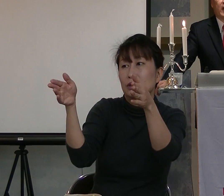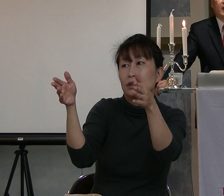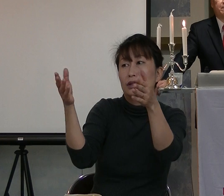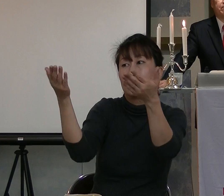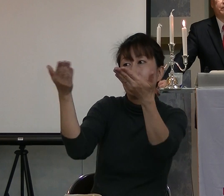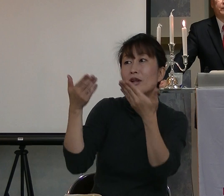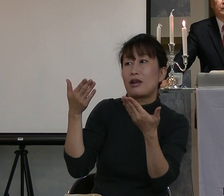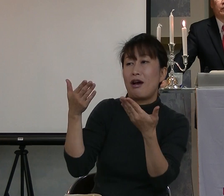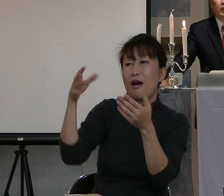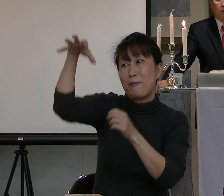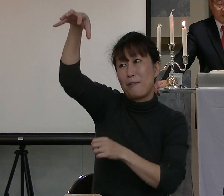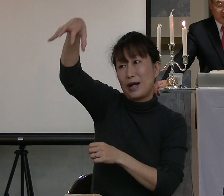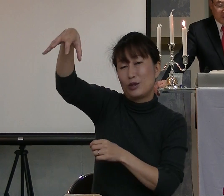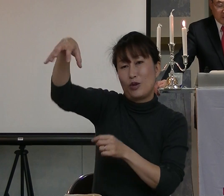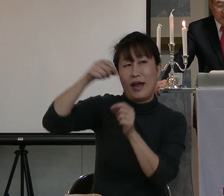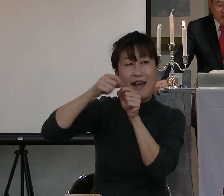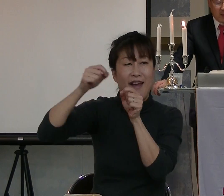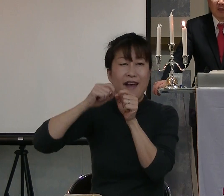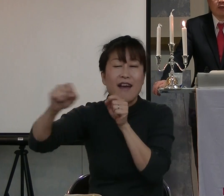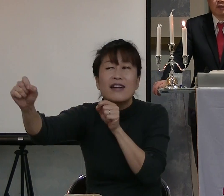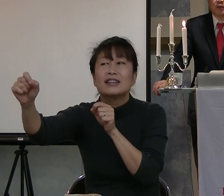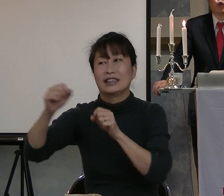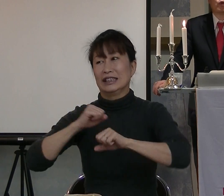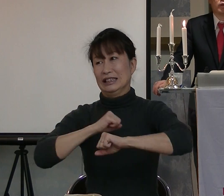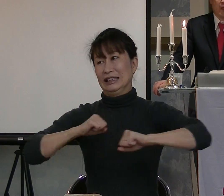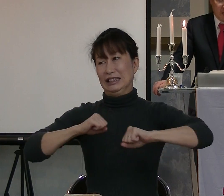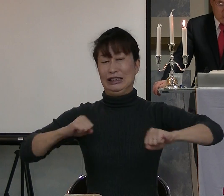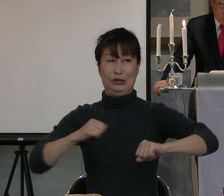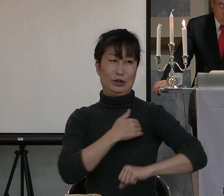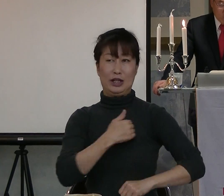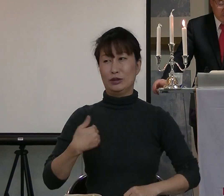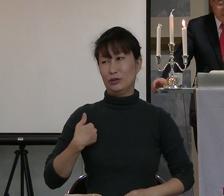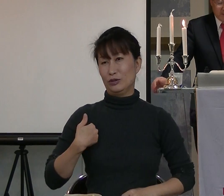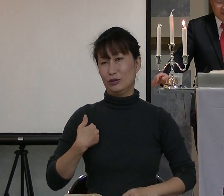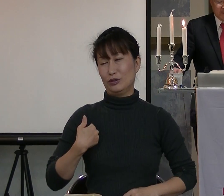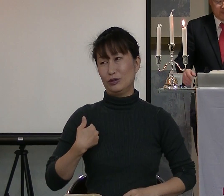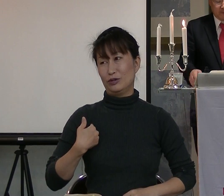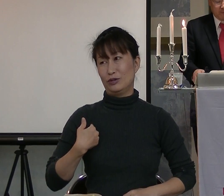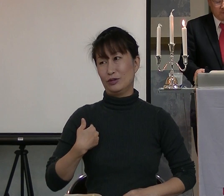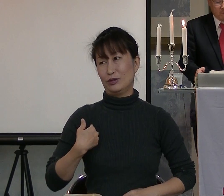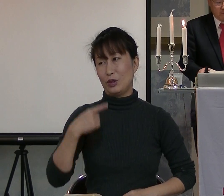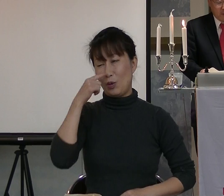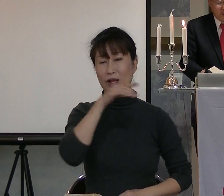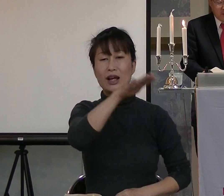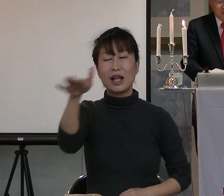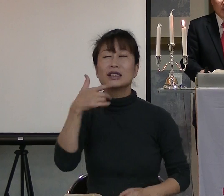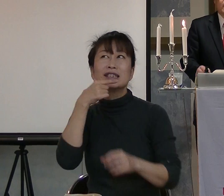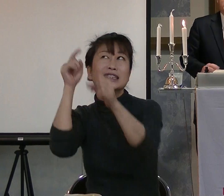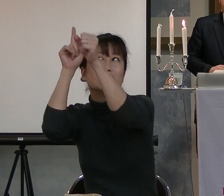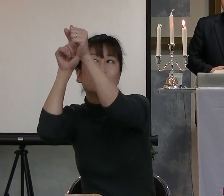みが私たちには残っております。